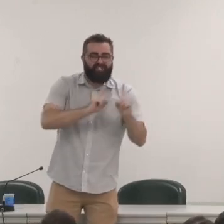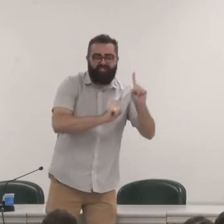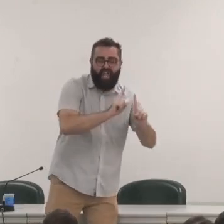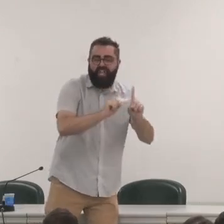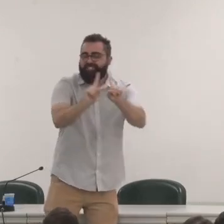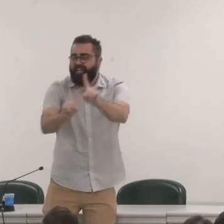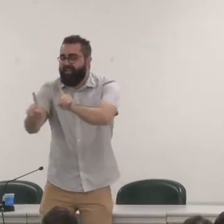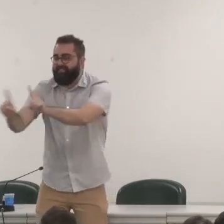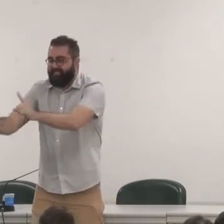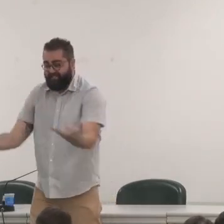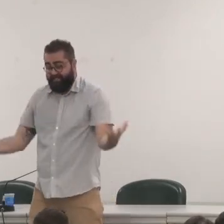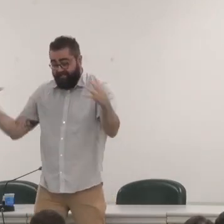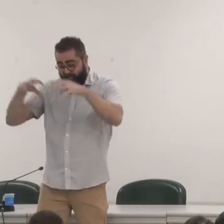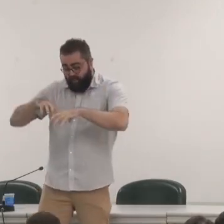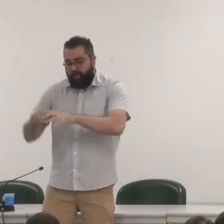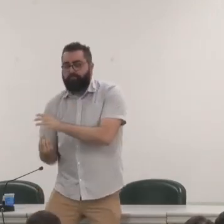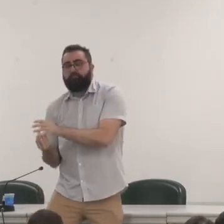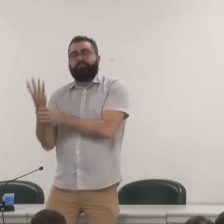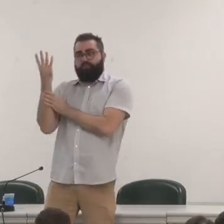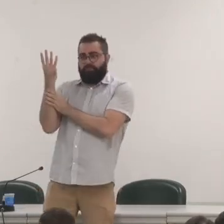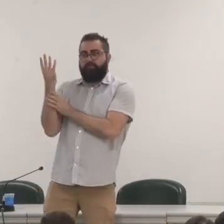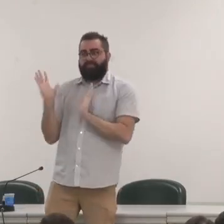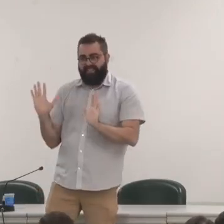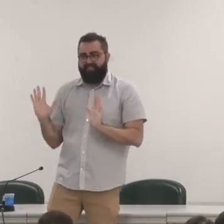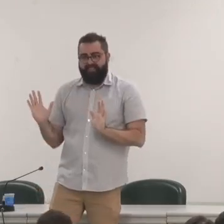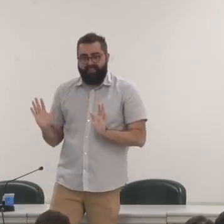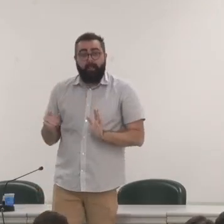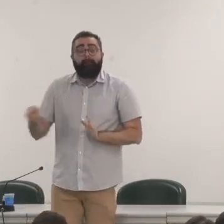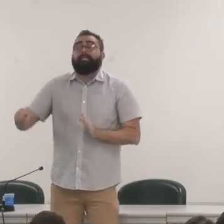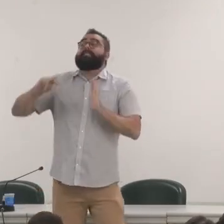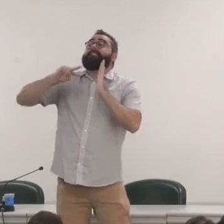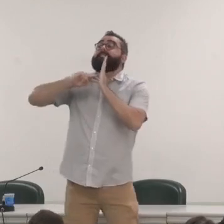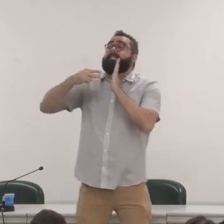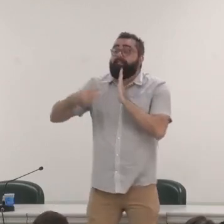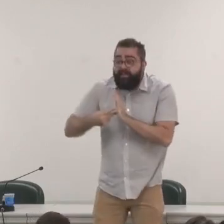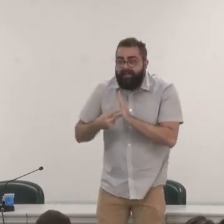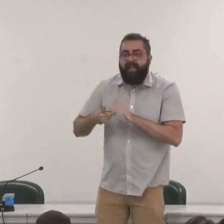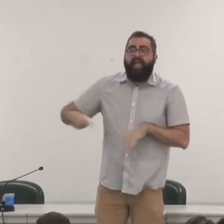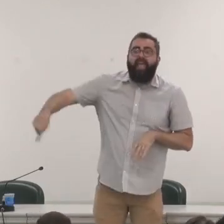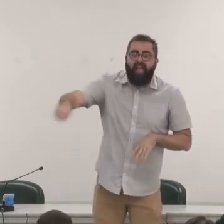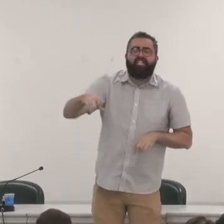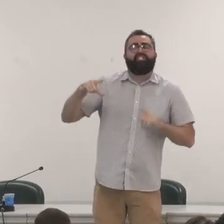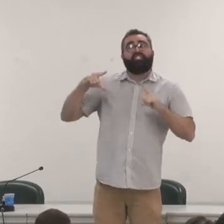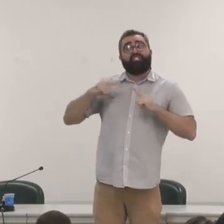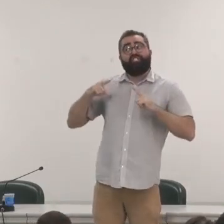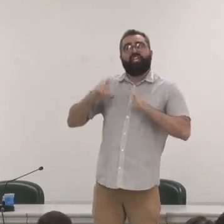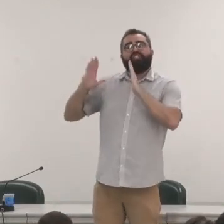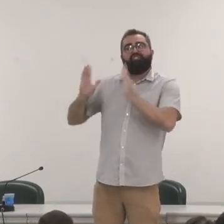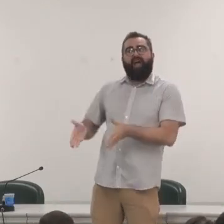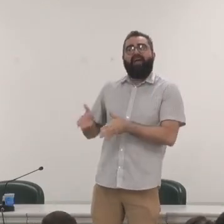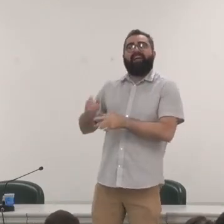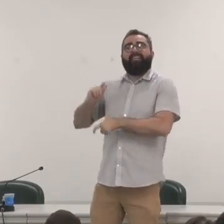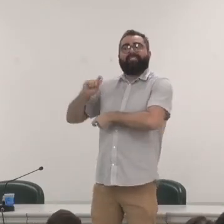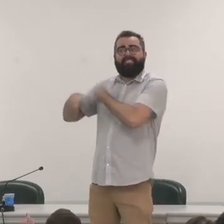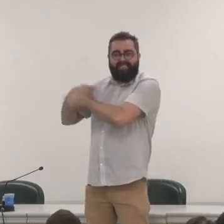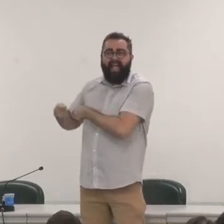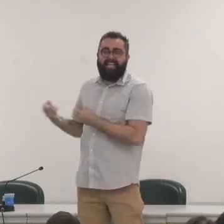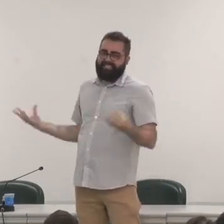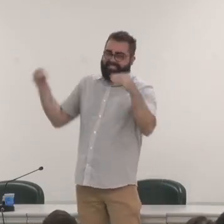se institucionalizou uma escola para que essas pessoas ali pudessem se escolarizar, elas trouxeram